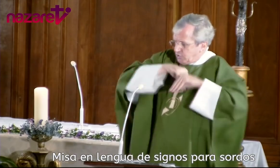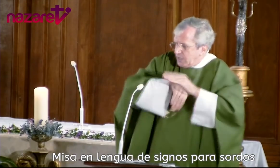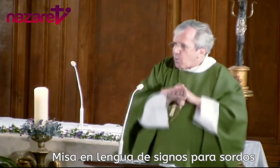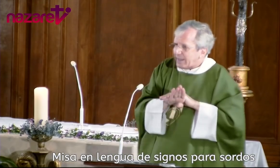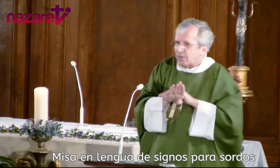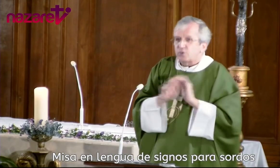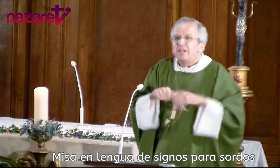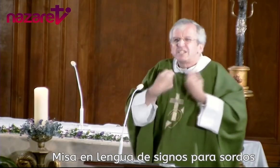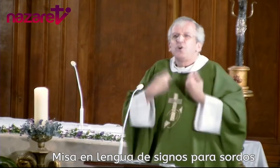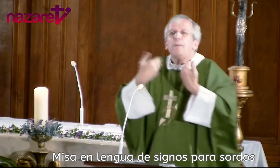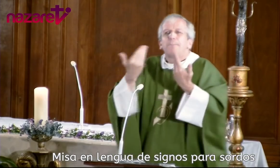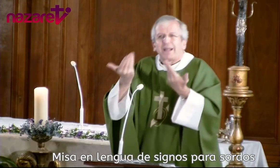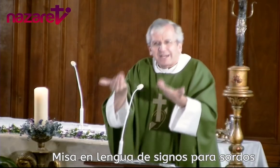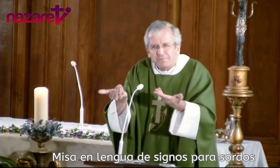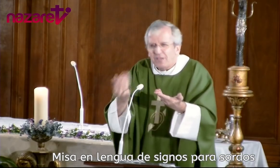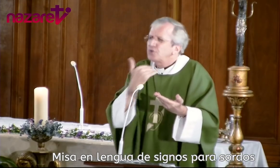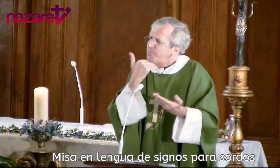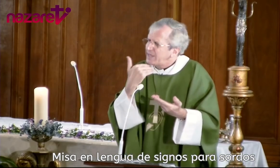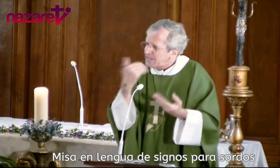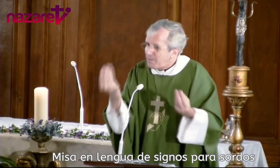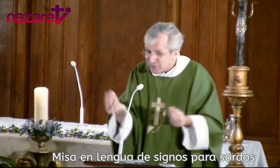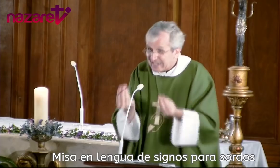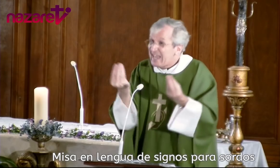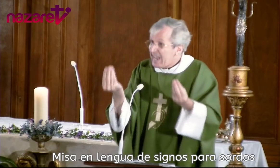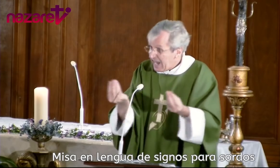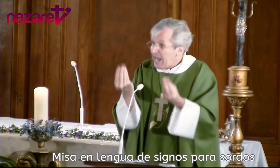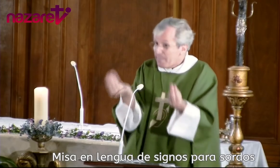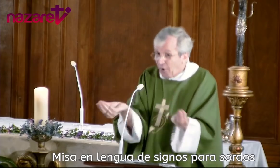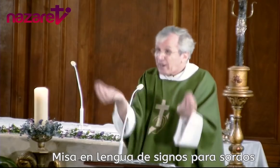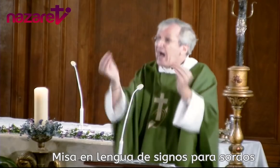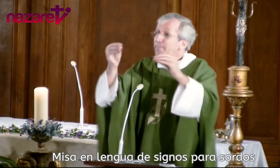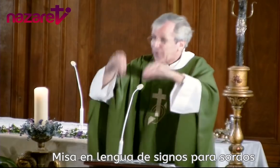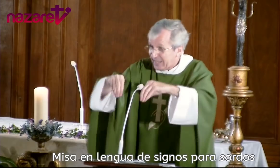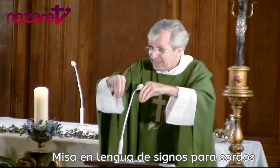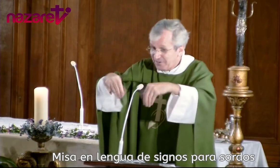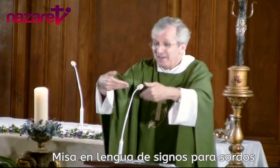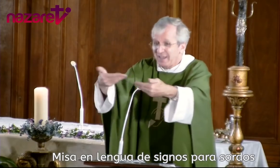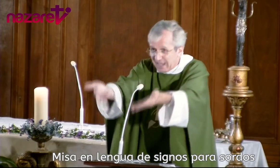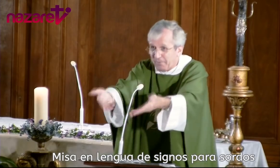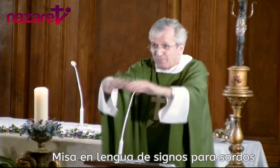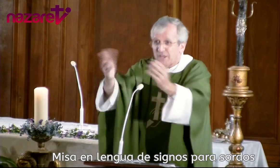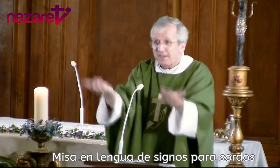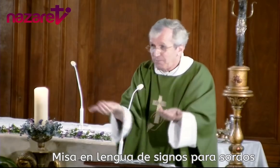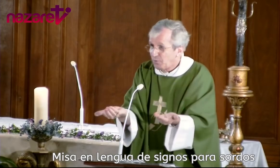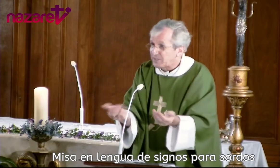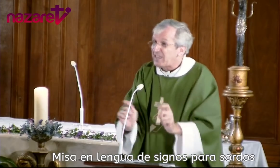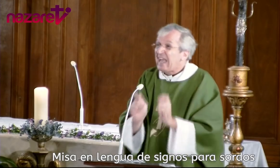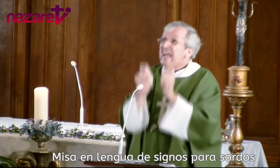y guardarlos, sino para transmitirlos, porque sabemos que es la mejor aportación que podemos hacer al mundo. Es decir,